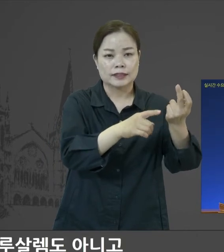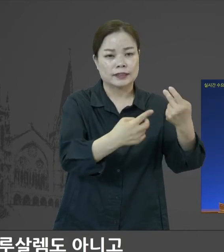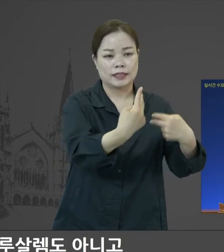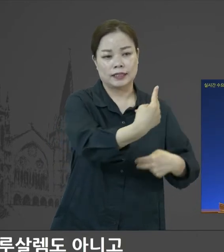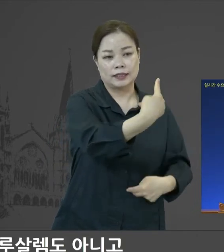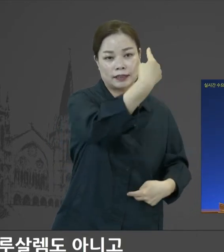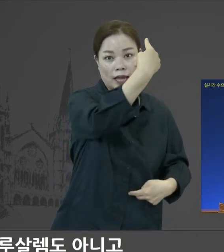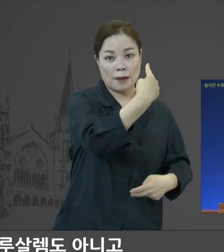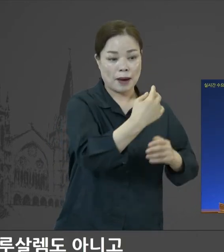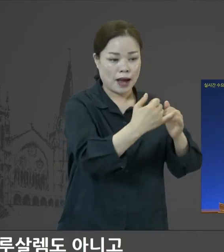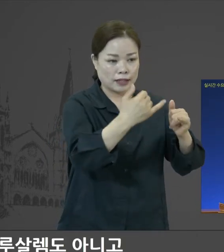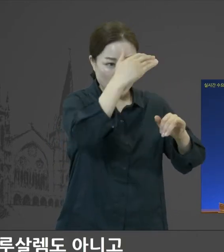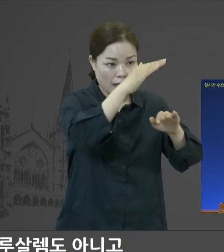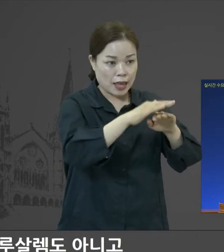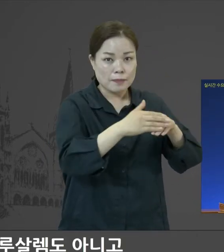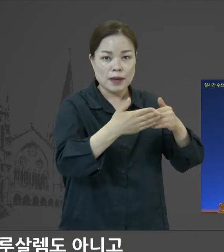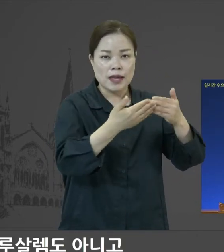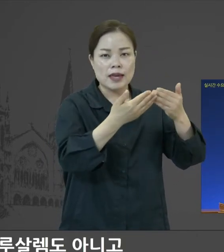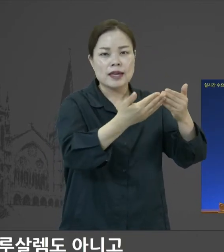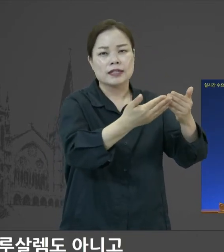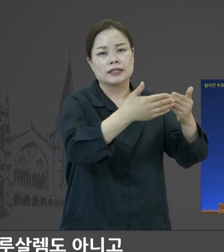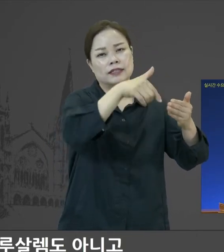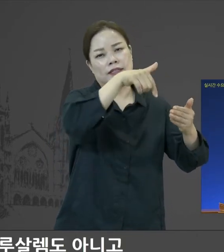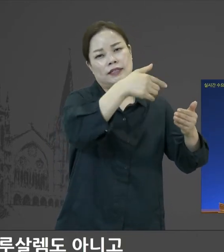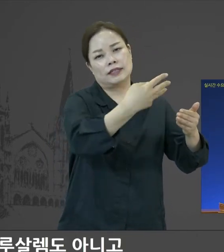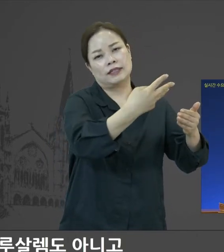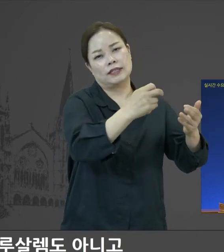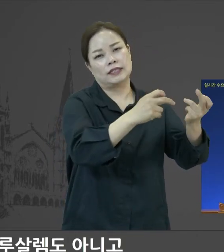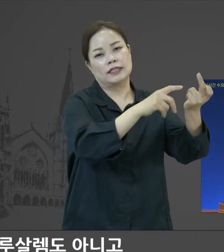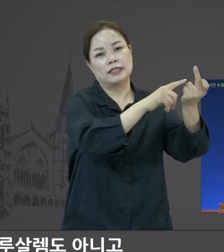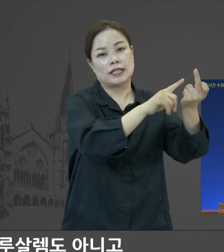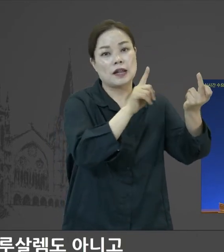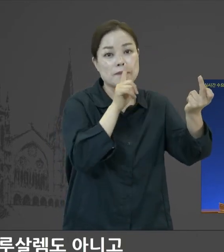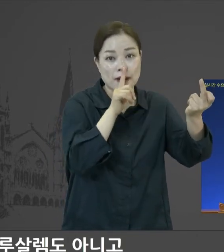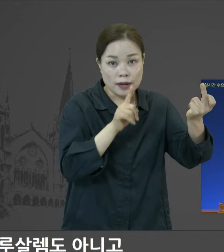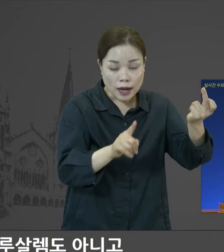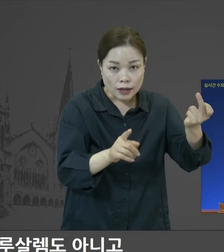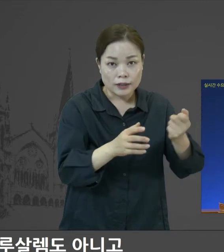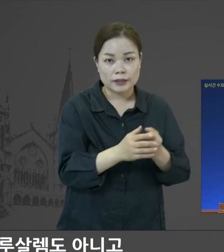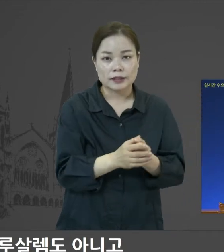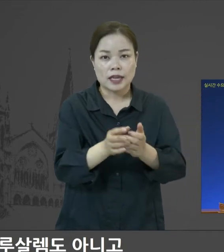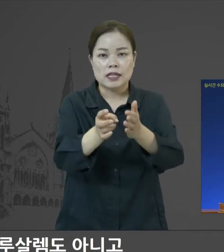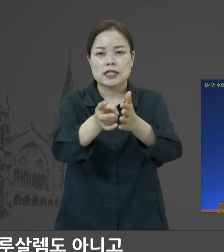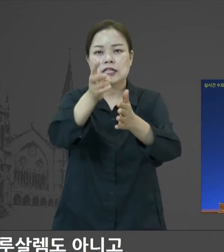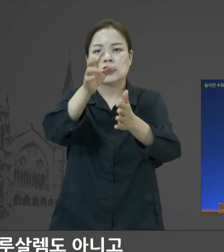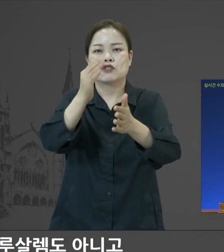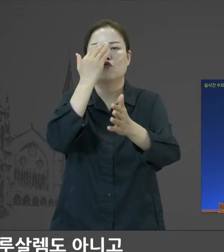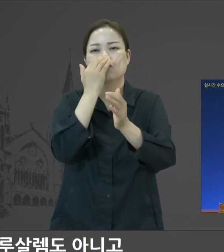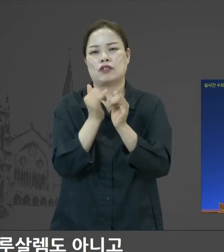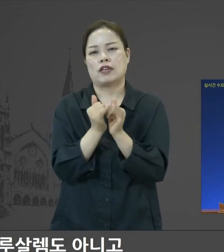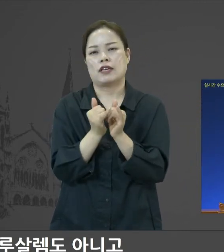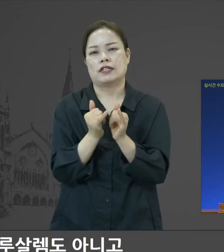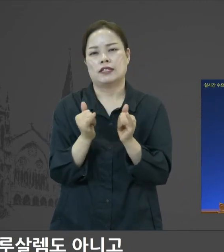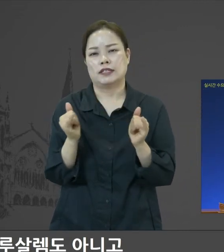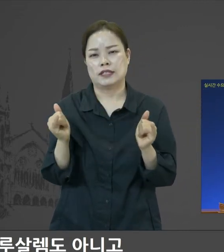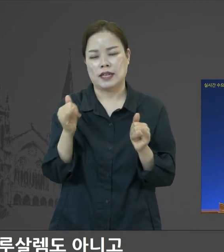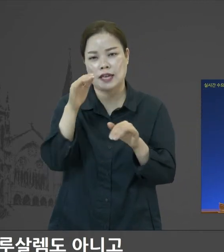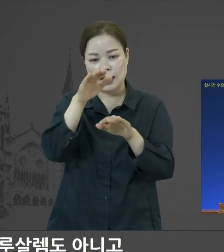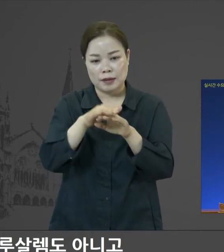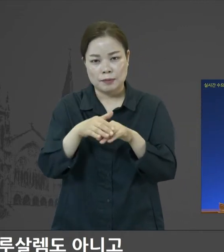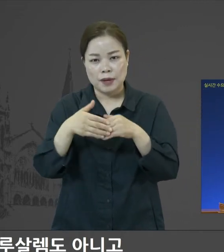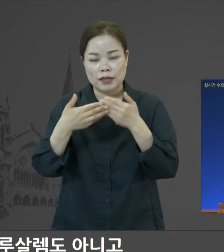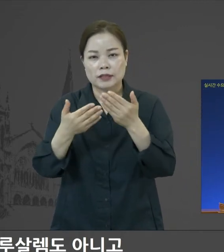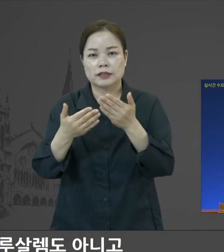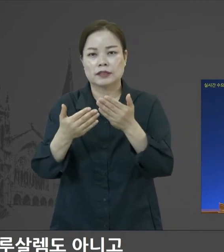사마리아인들이 예배하고 있는 그리심 산을 의미하는 것이고, 예루살렘은 유대인들이 예배하는